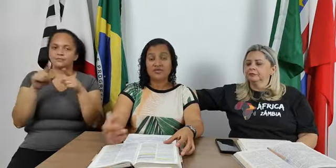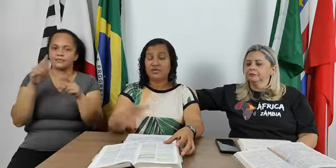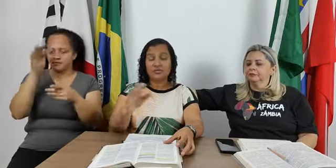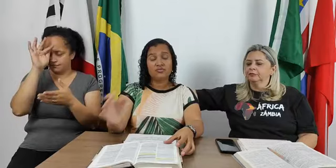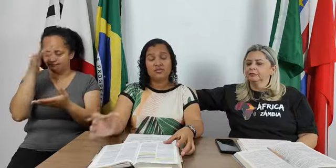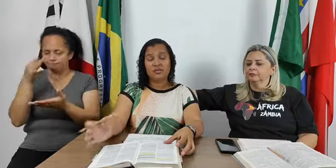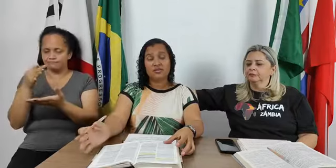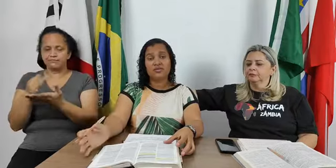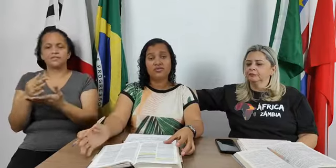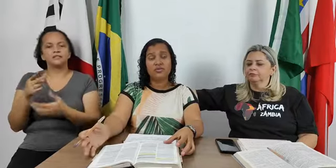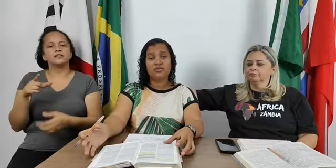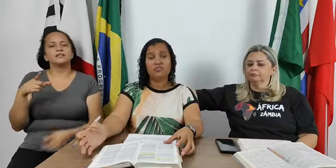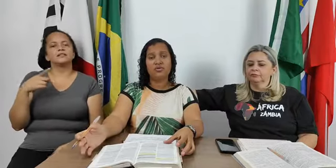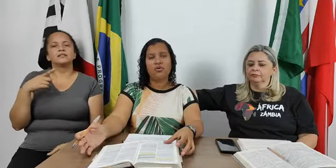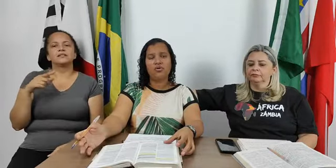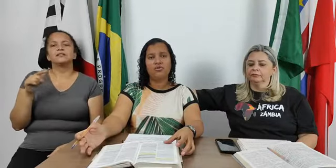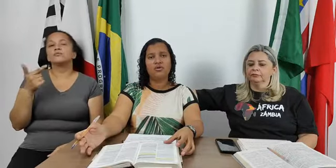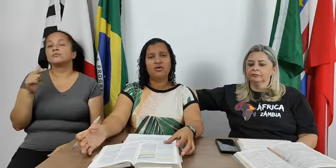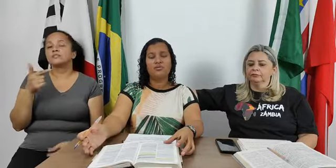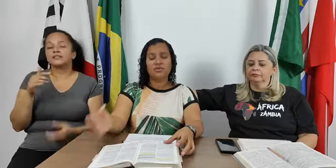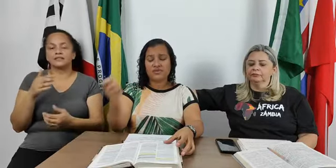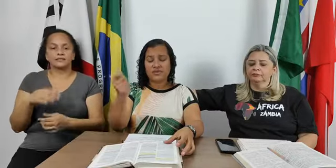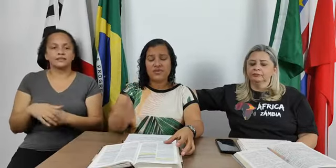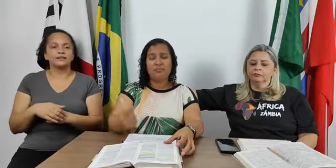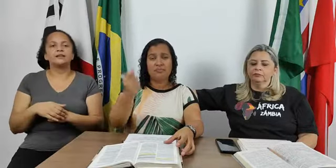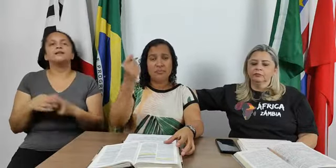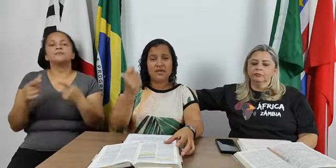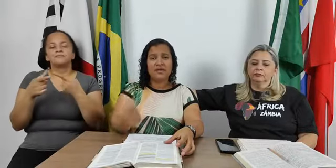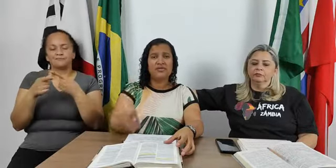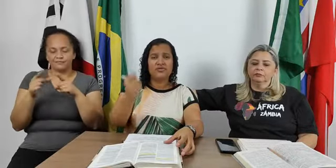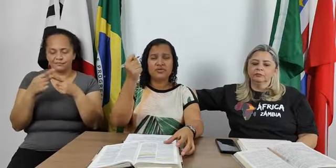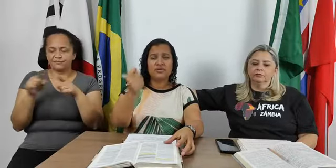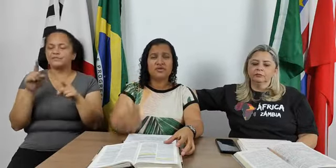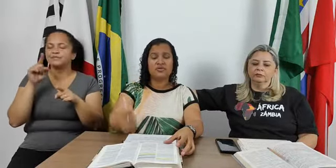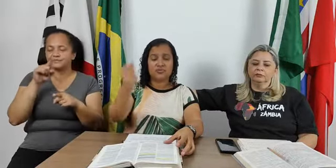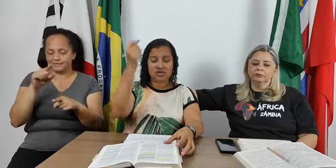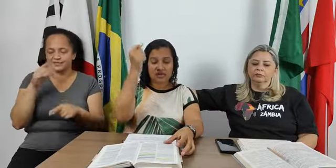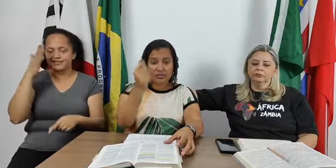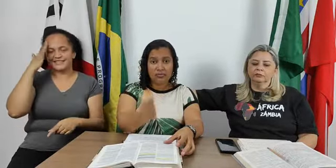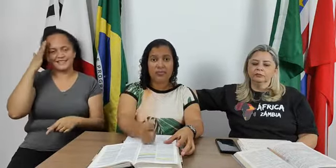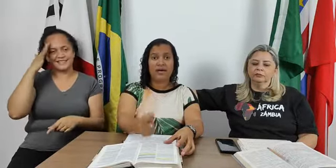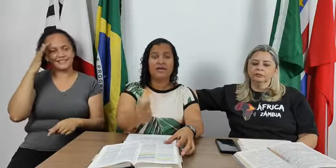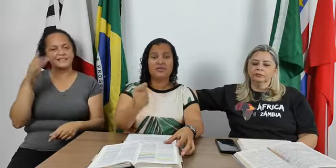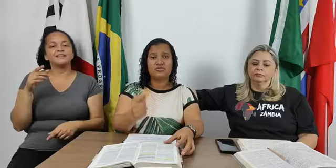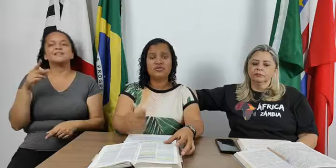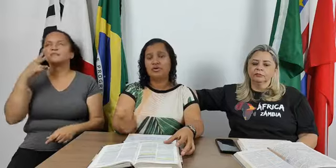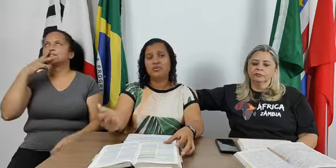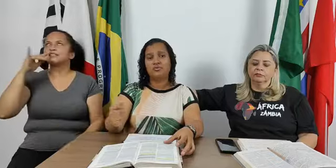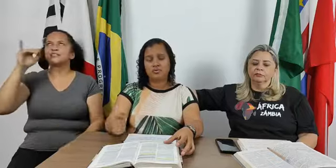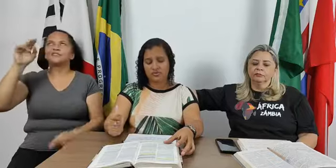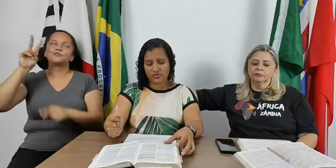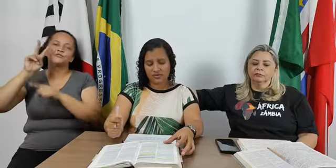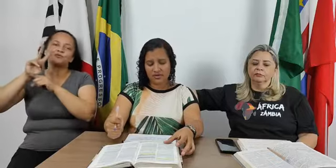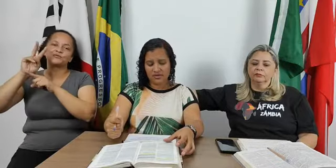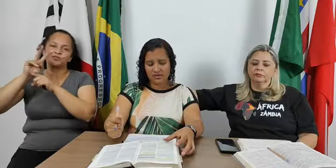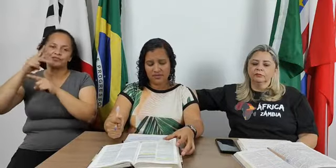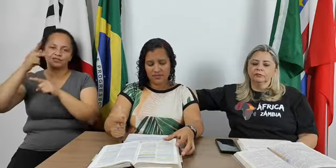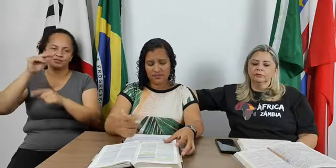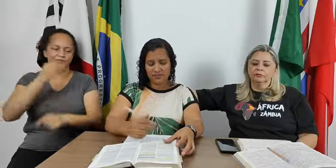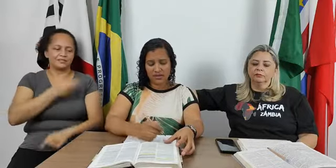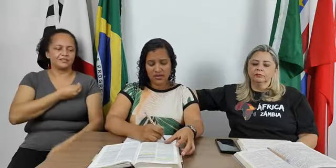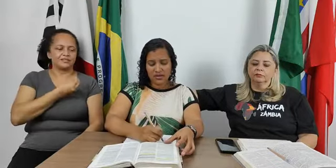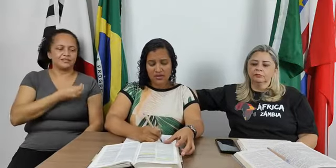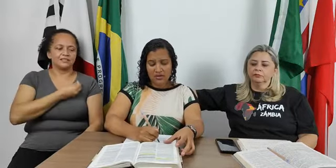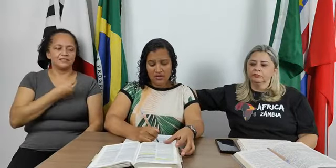aquela fé de algo que você ainda não contemplou. Mas você tem plena convicção que você tem um Pai que te ama e cuida de você.